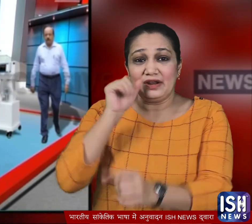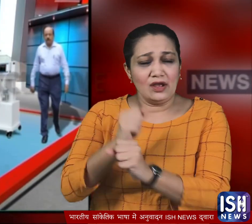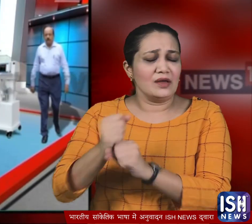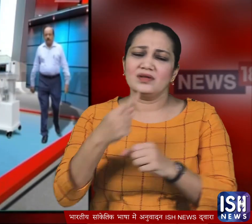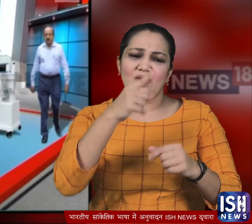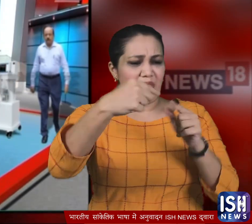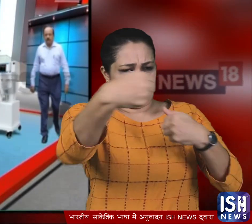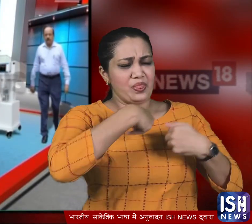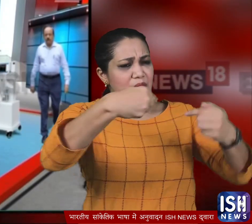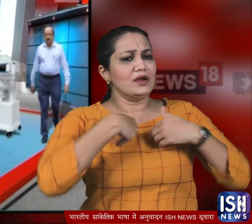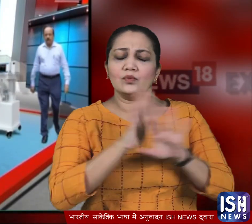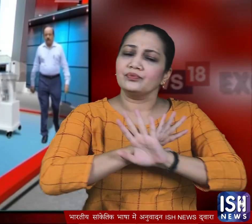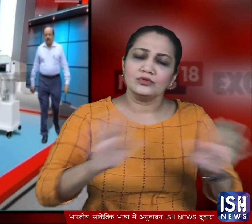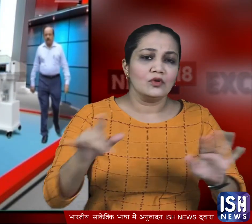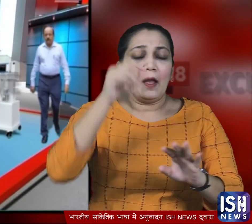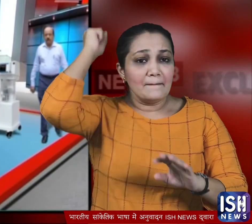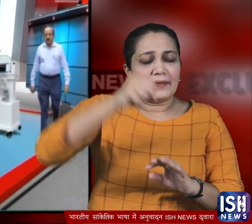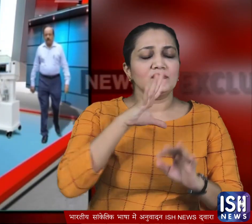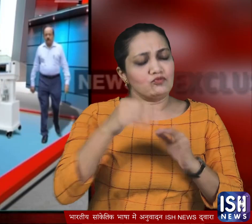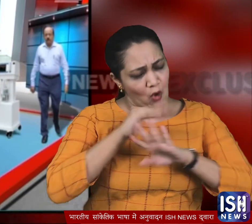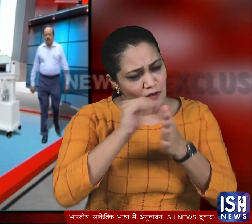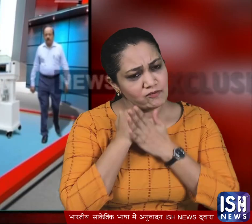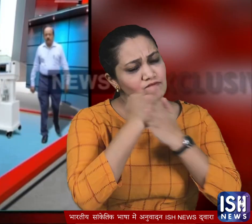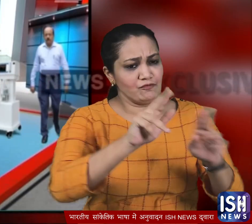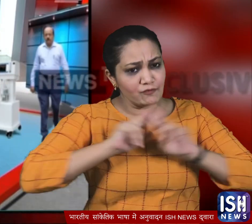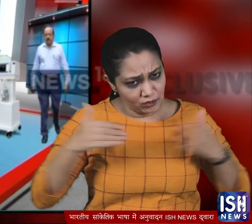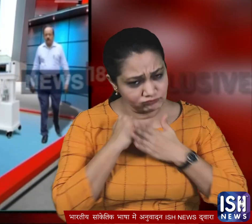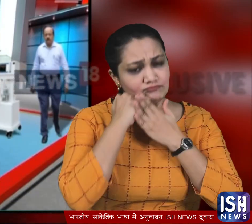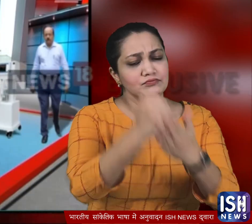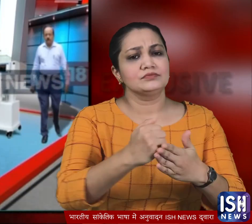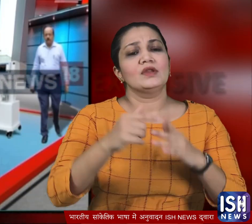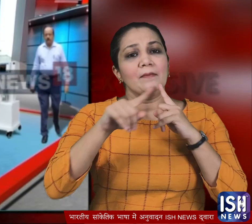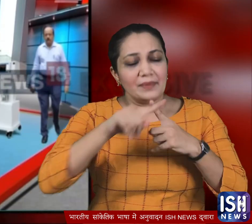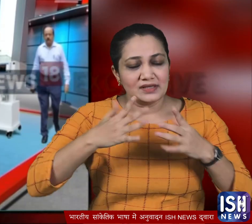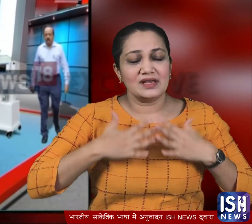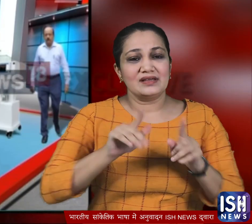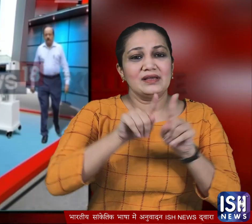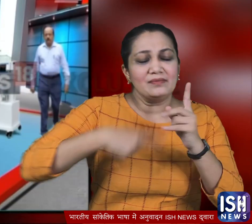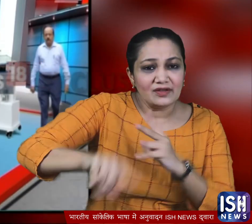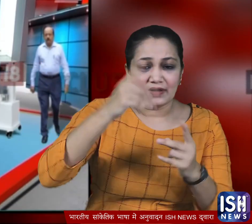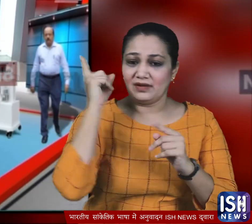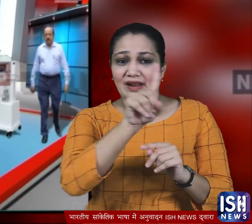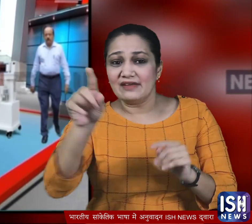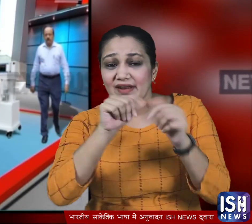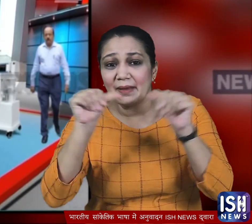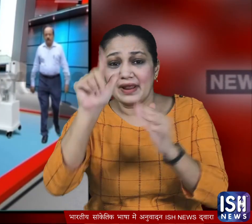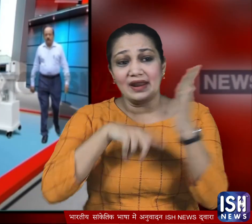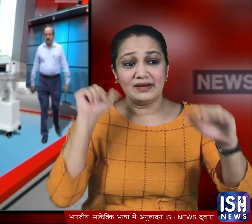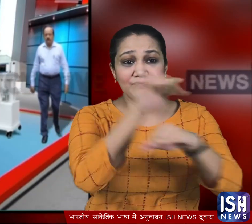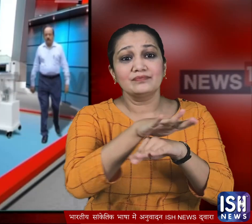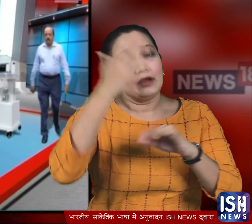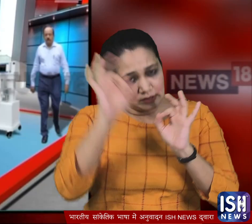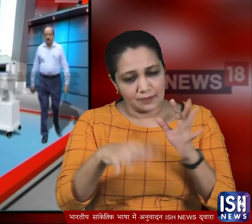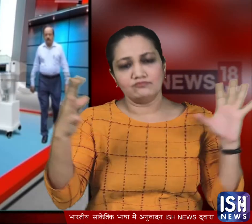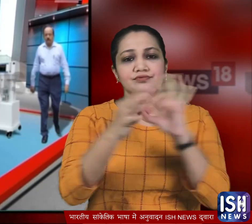सरकार ने इस इल्जाम का खंडन करते हुए पंजाब को पूरी मदद पहुंचाने का दावा किया और केंद्रीय स्वास्थ्य सचिव की 11 अप्रैल को भेजी गई चिट्ठी का जिक्र